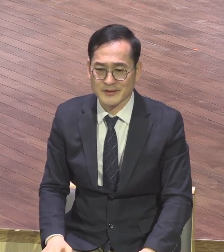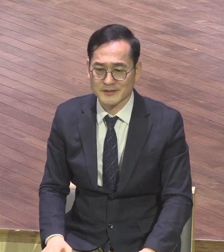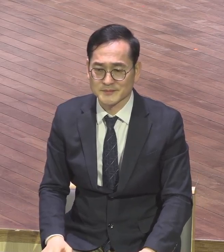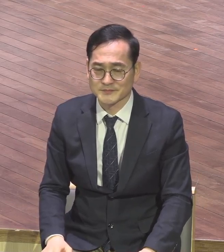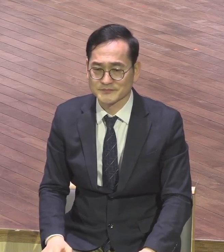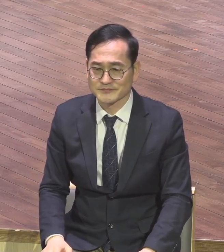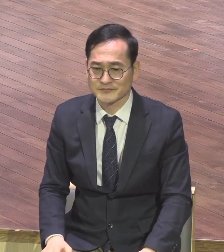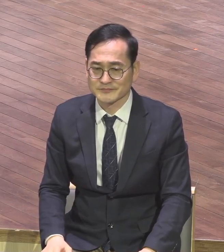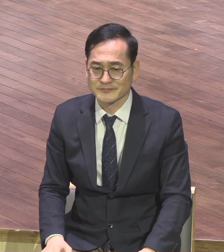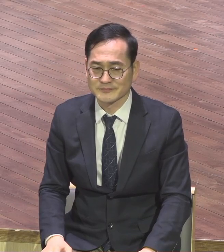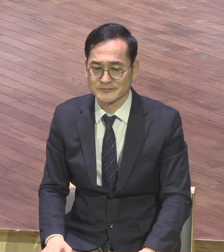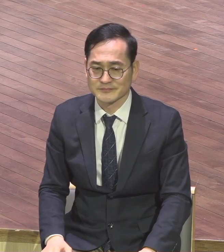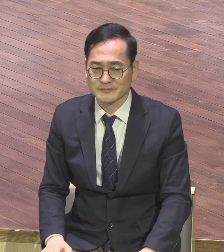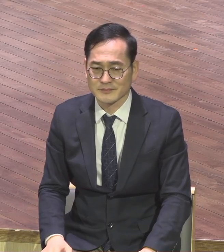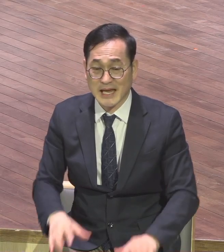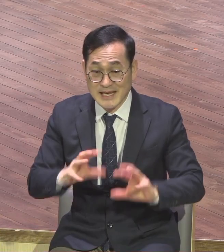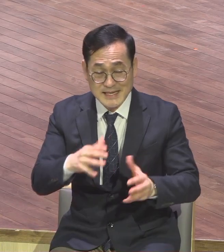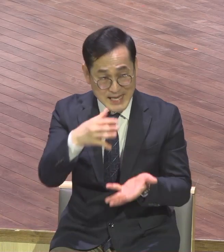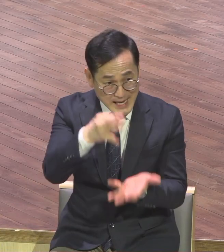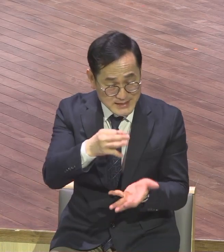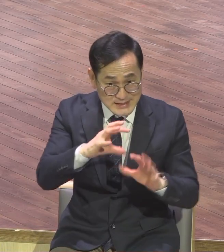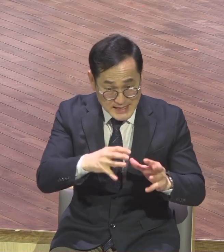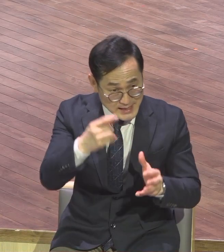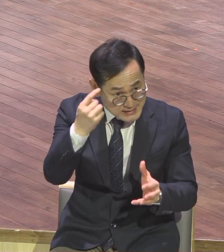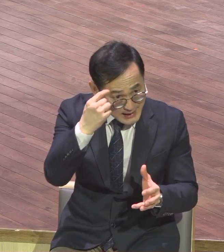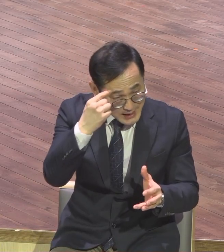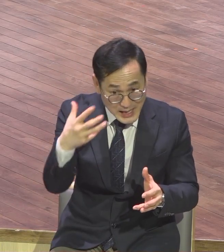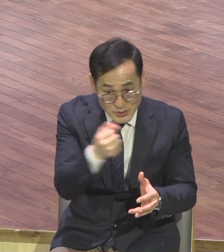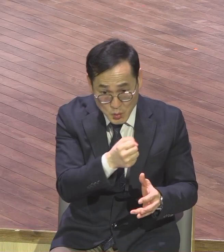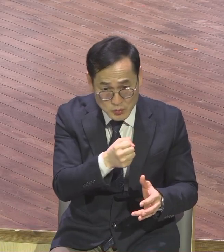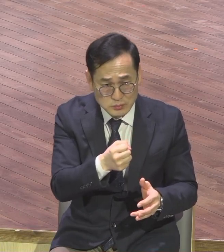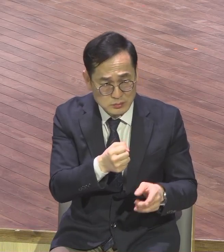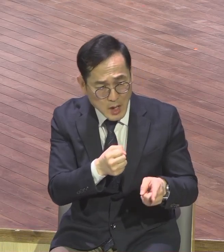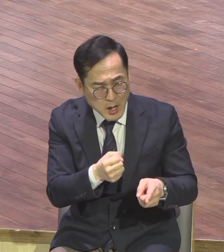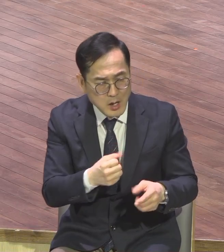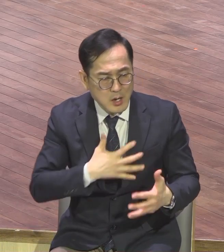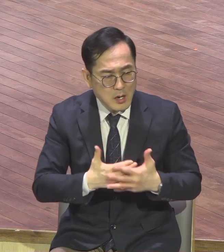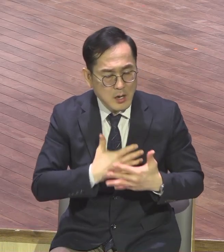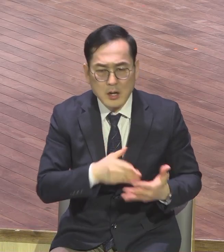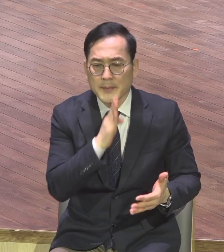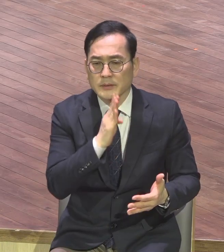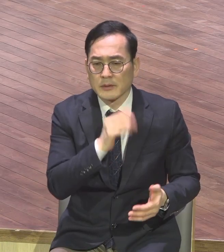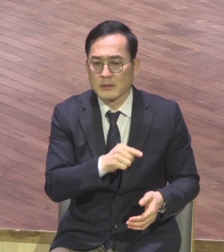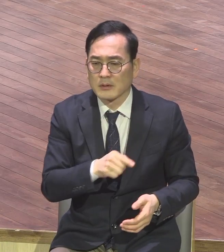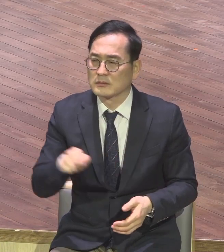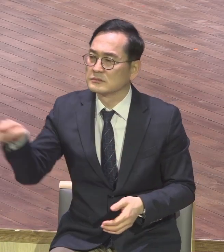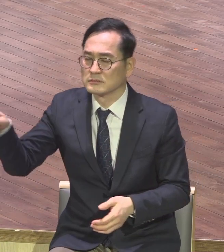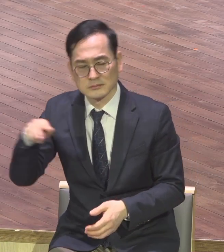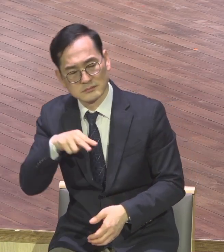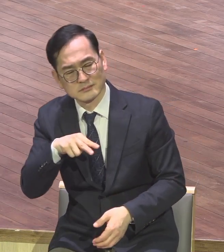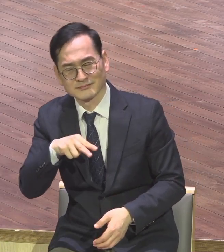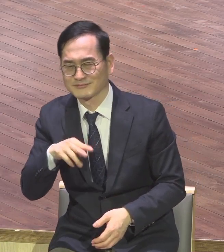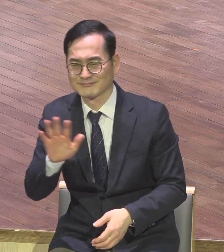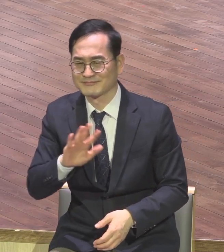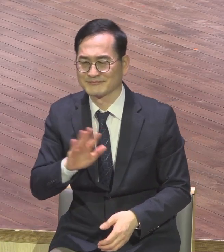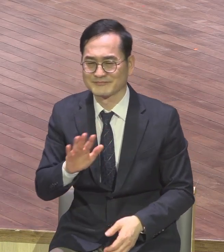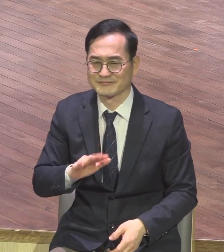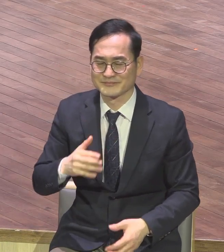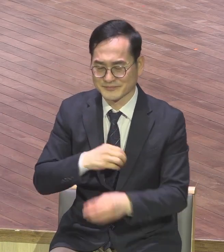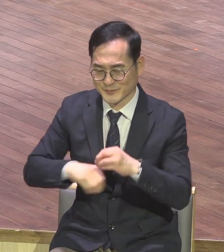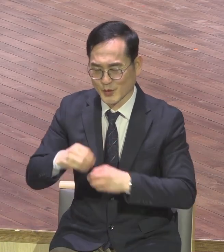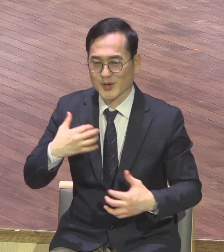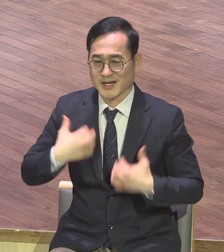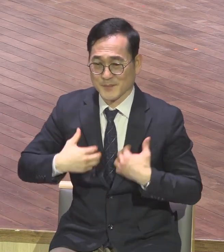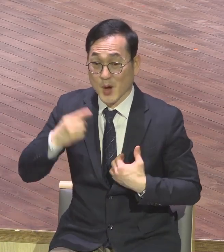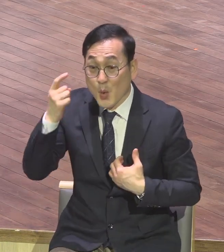왜 그렇습니까? 세상 가치 기준의 삶을 살지 않기 때문에. 우리는 천국 가치를 가지고 차원이 다른 삶을